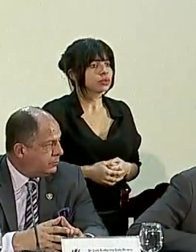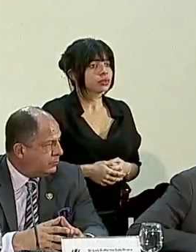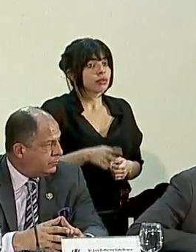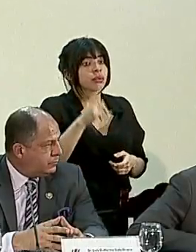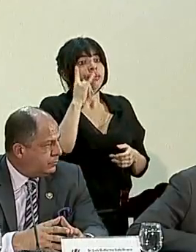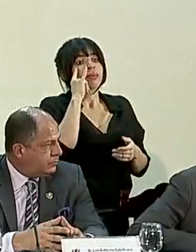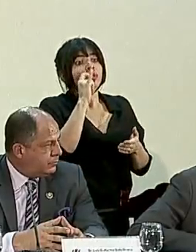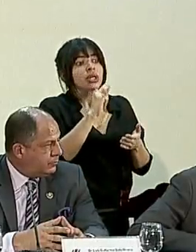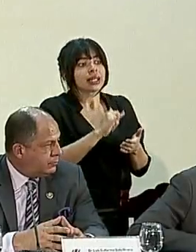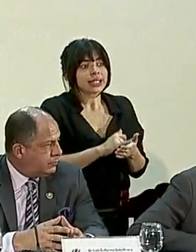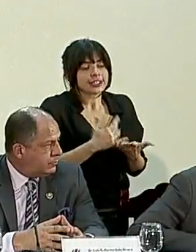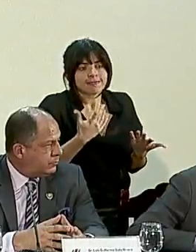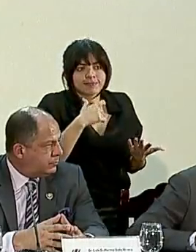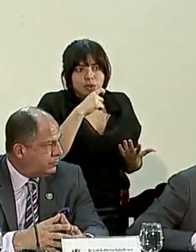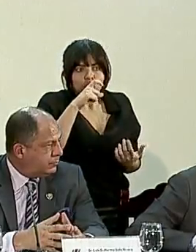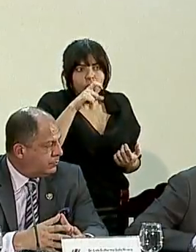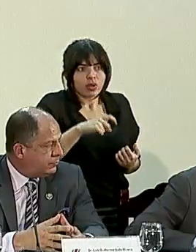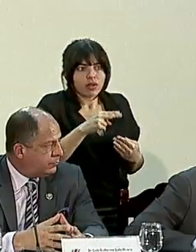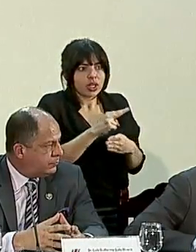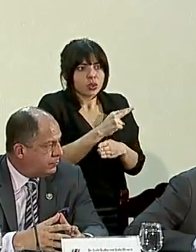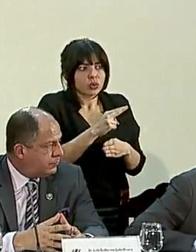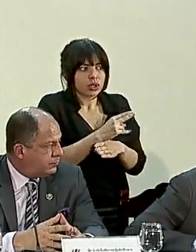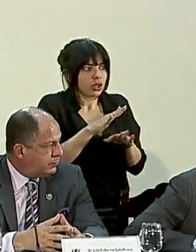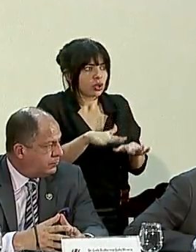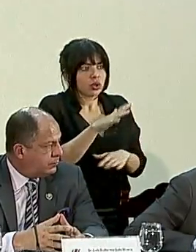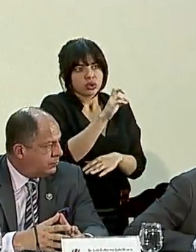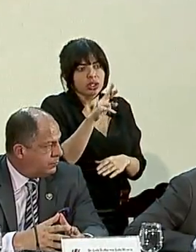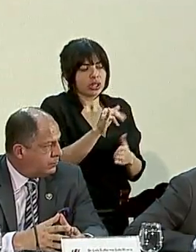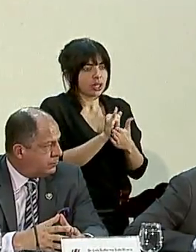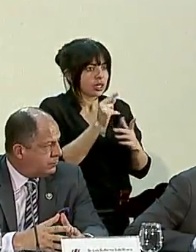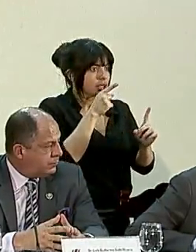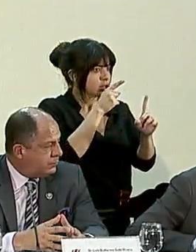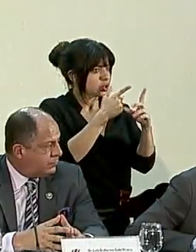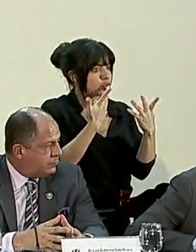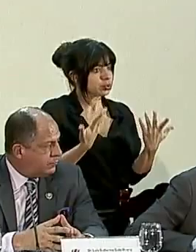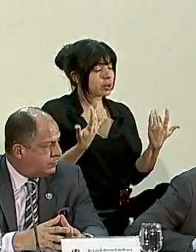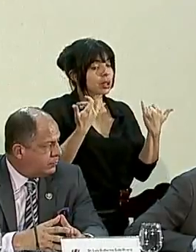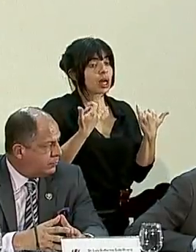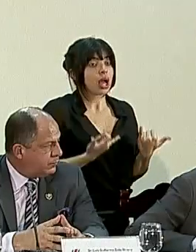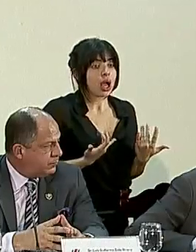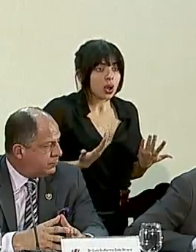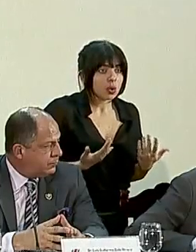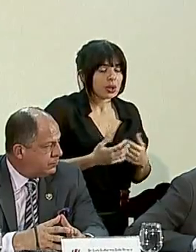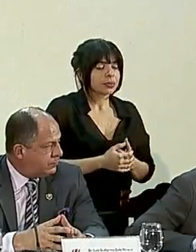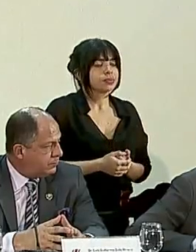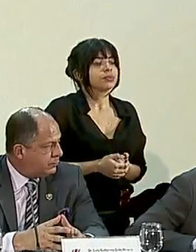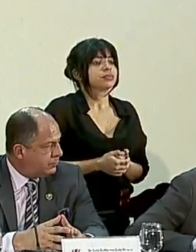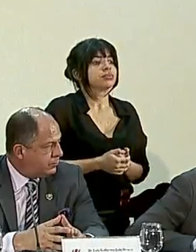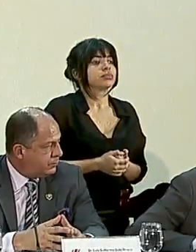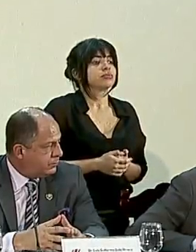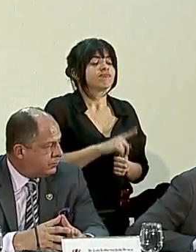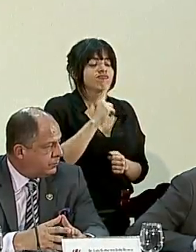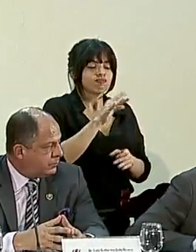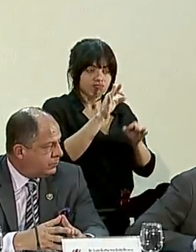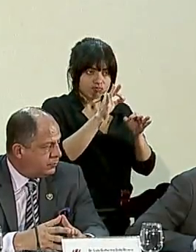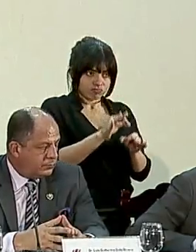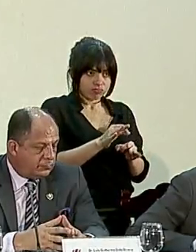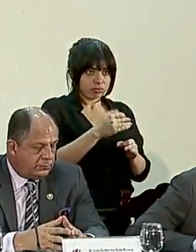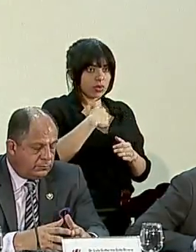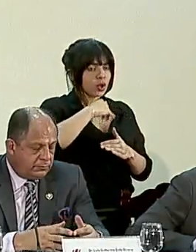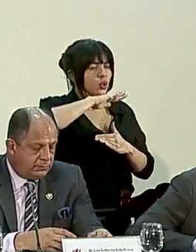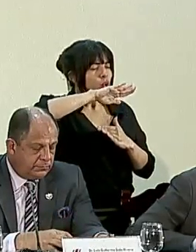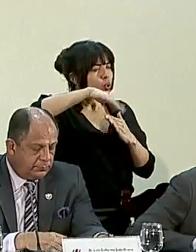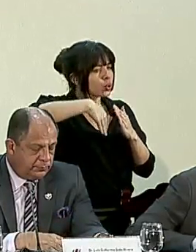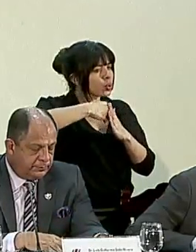Por lo tanto, no debería de ser utilizado en Costa Rica con esos fines. Ahora bien, definitivamente hay toda